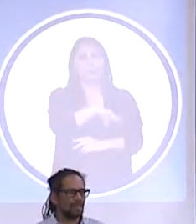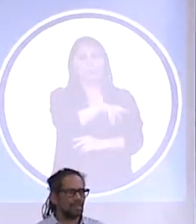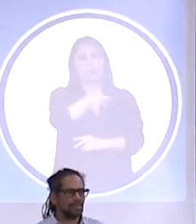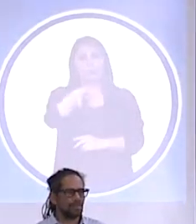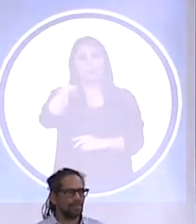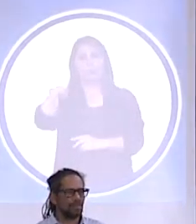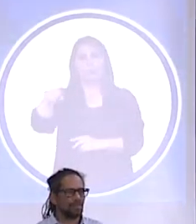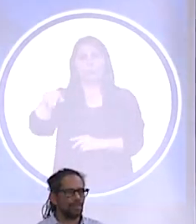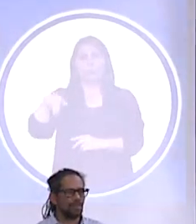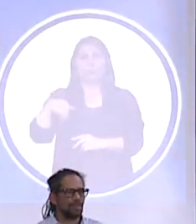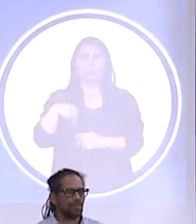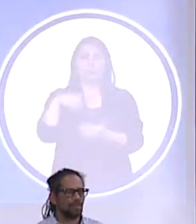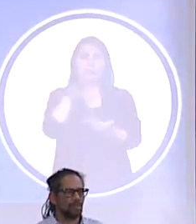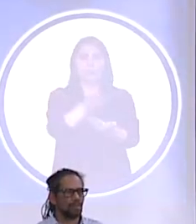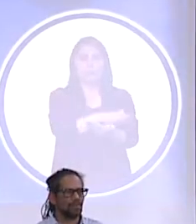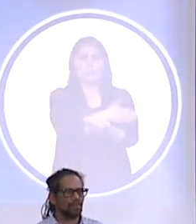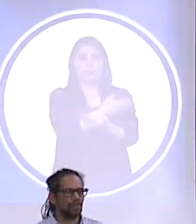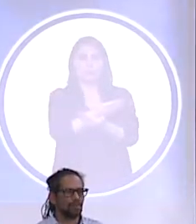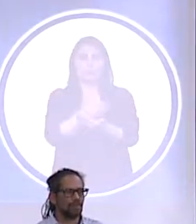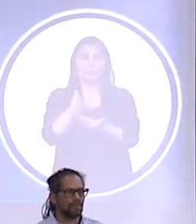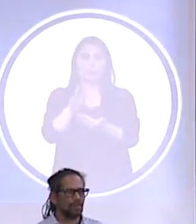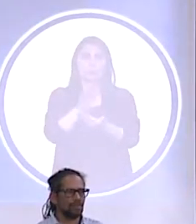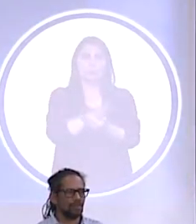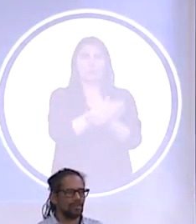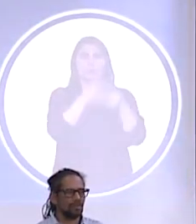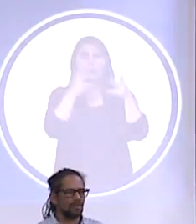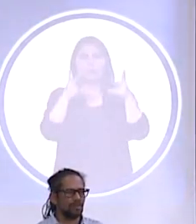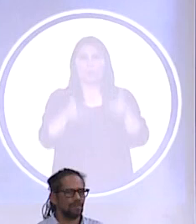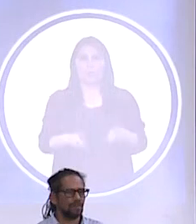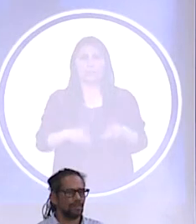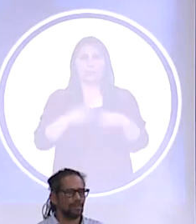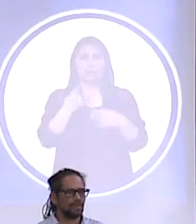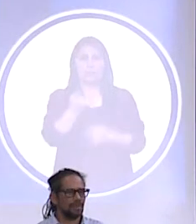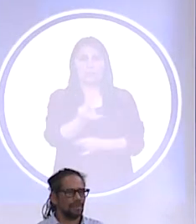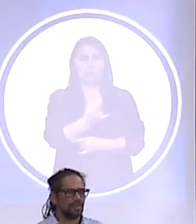son o no